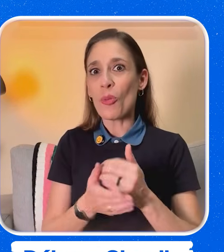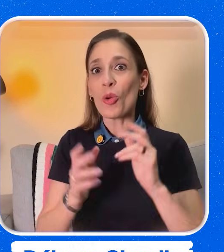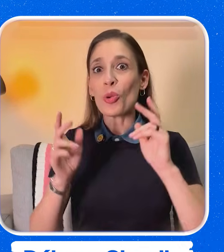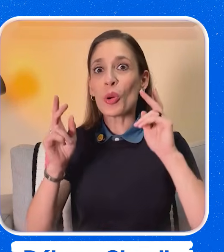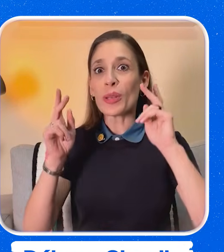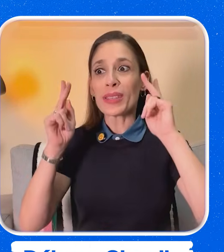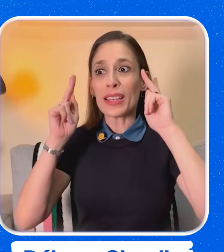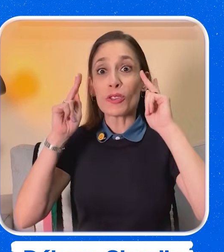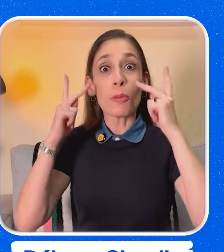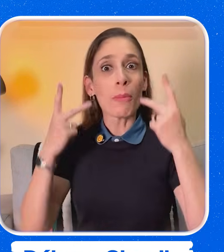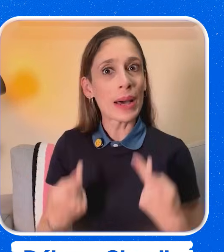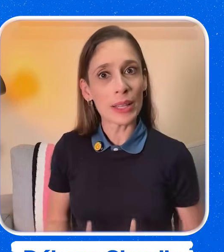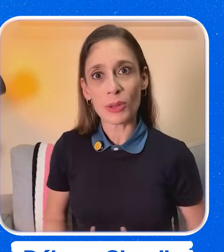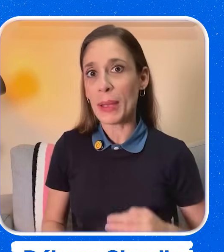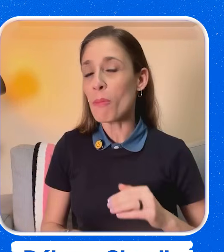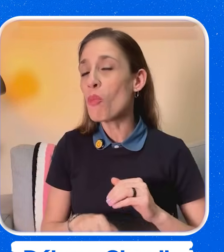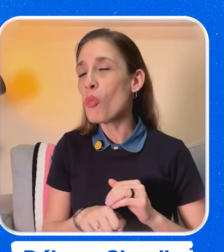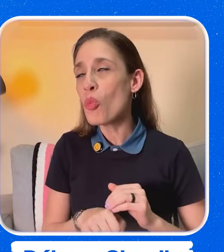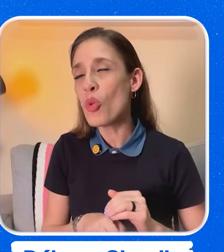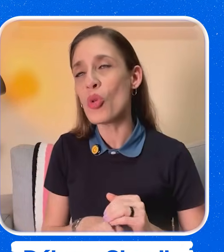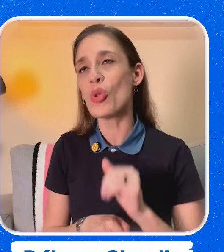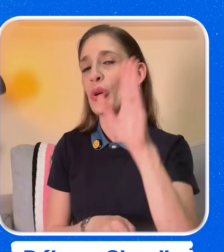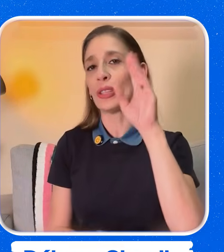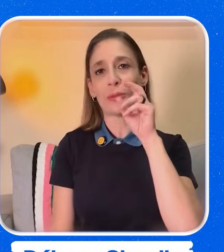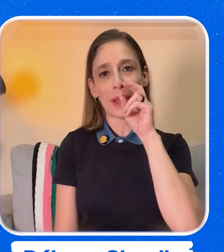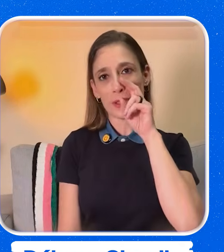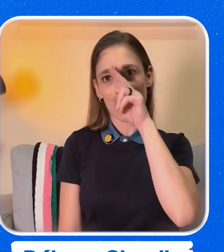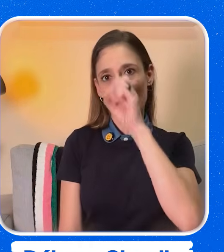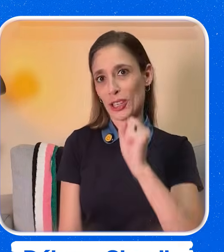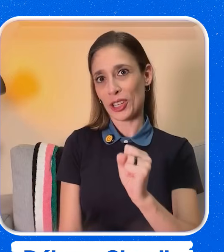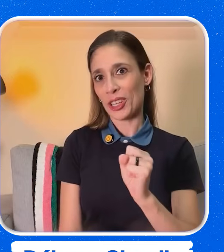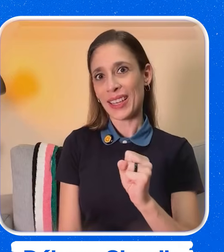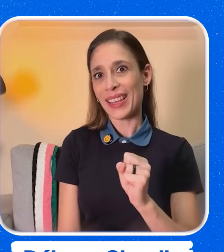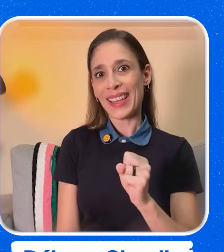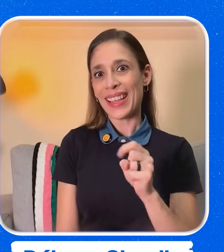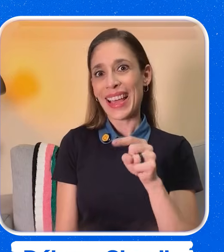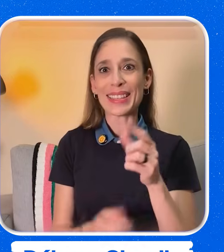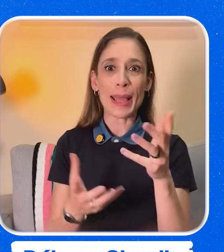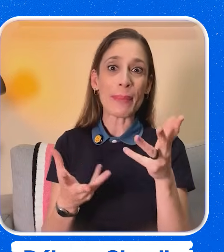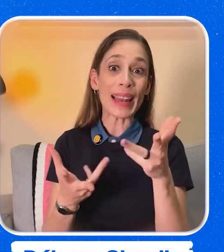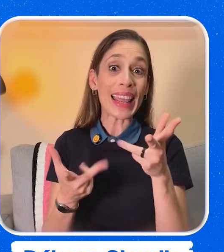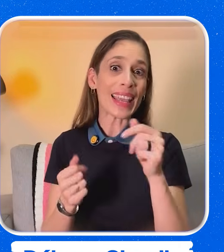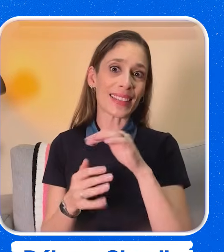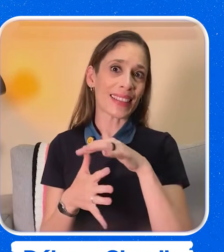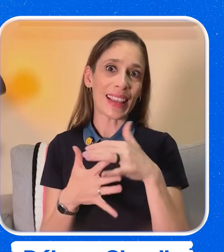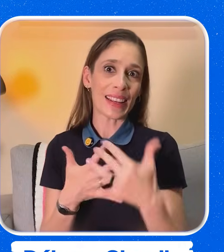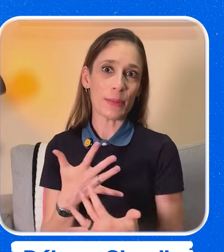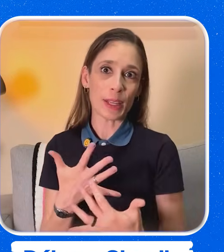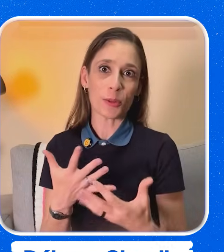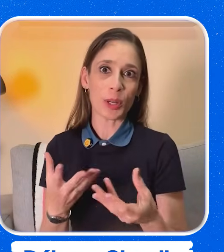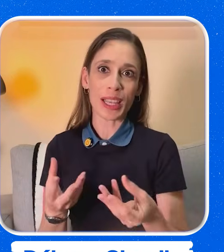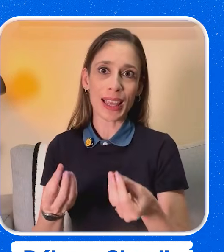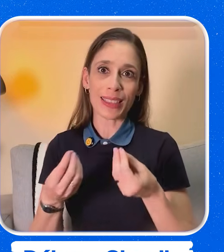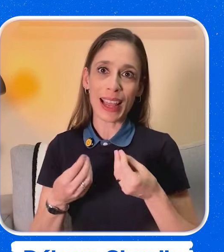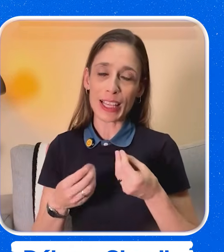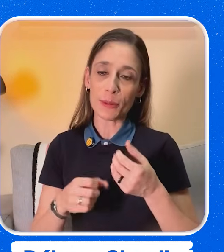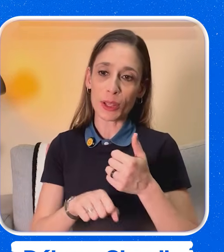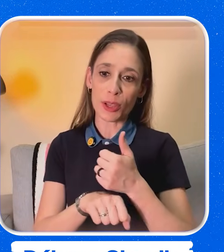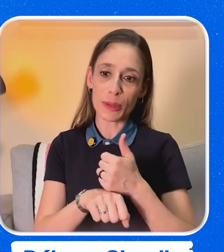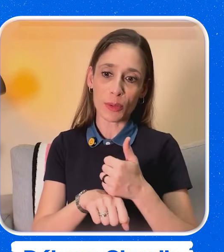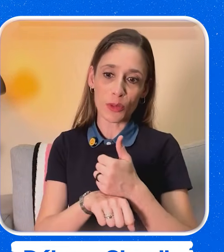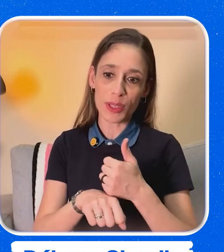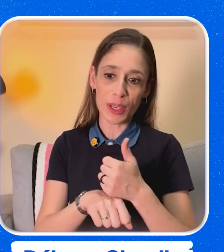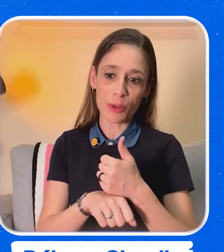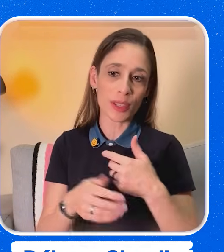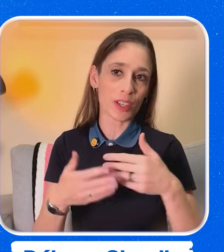colhe como seres humanos é muito mais forte. Essa é a beleza da Libras, porque ela traz